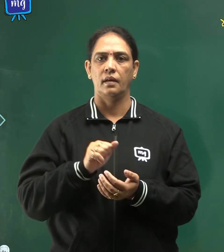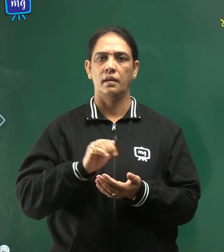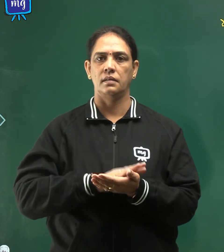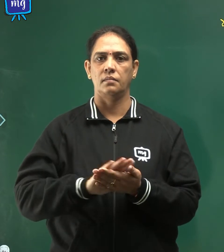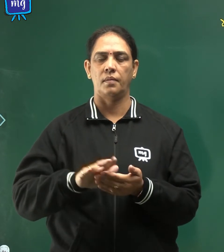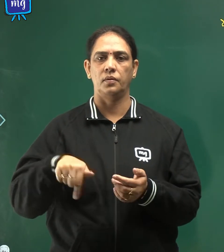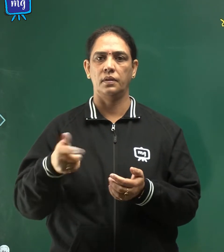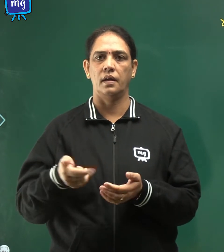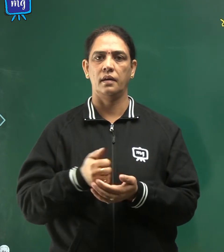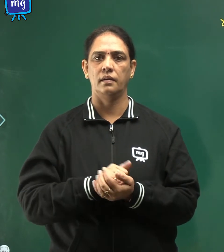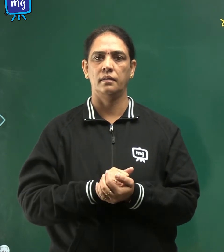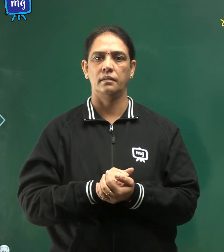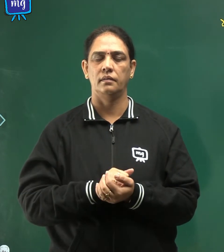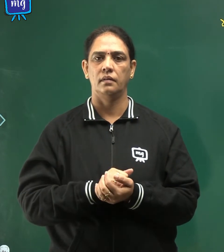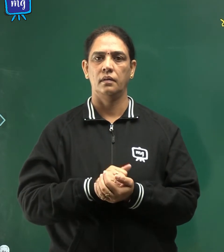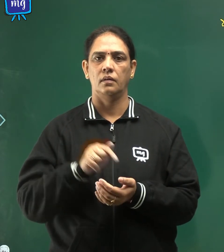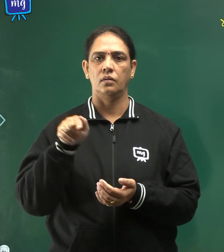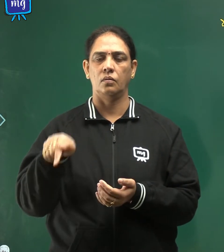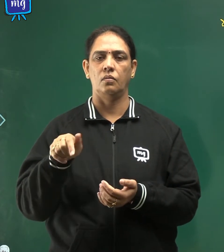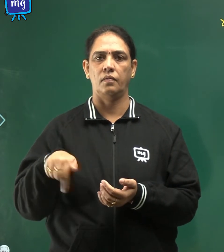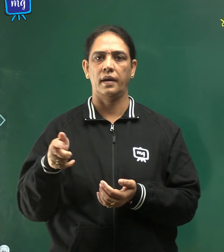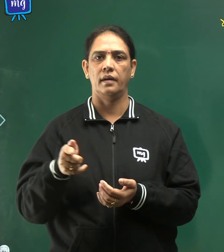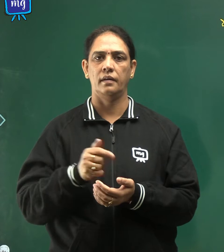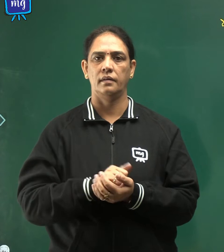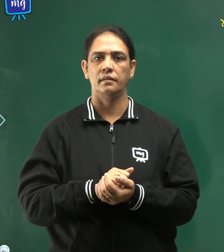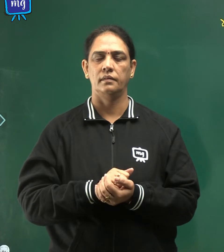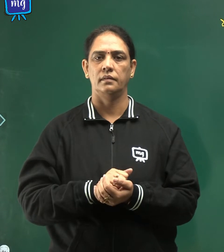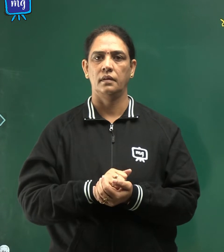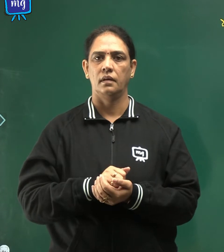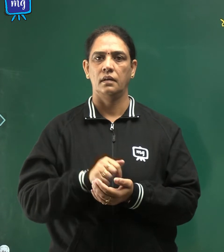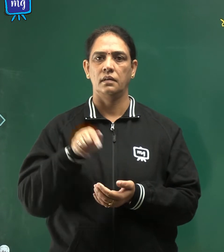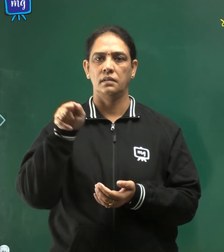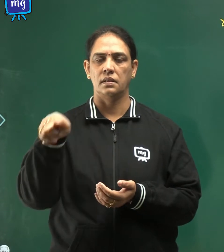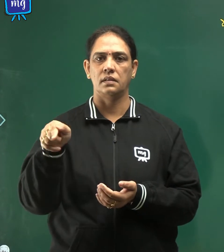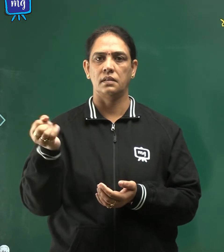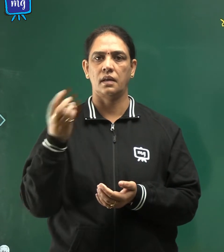है तो वह जिस संख्या का